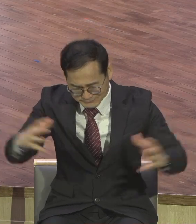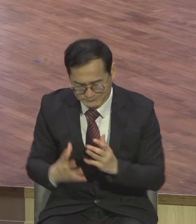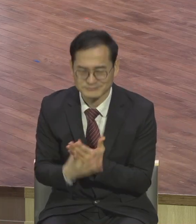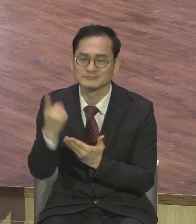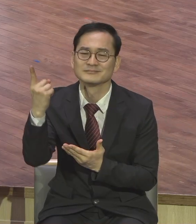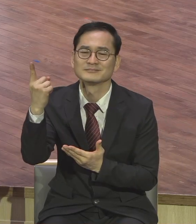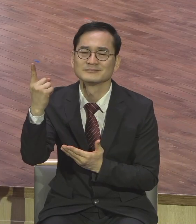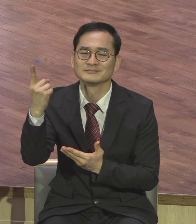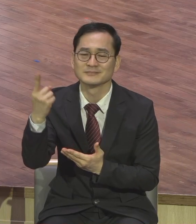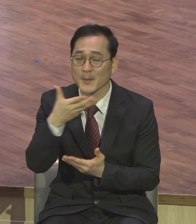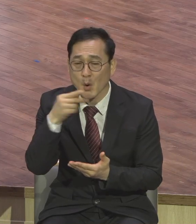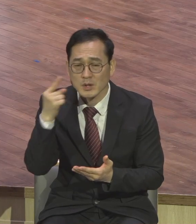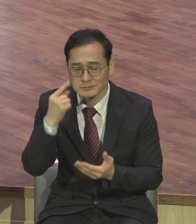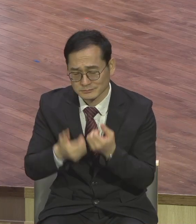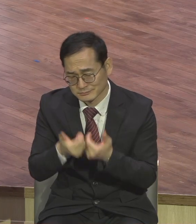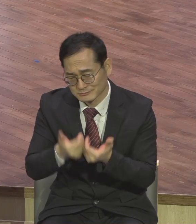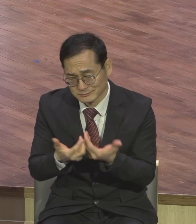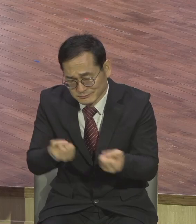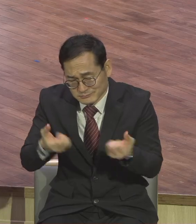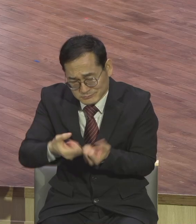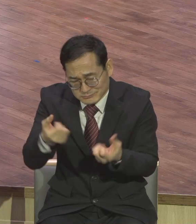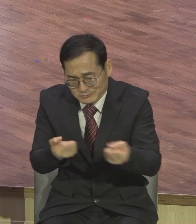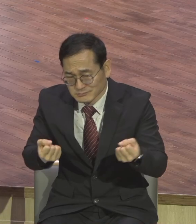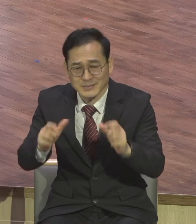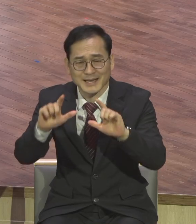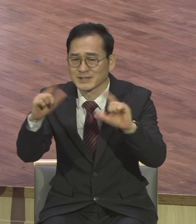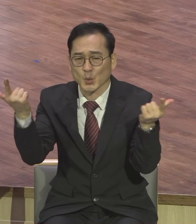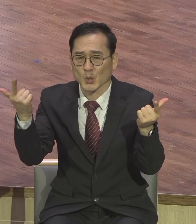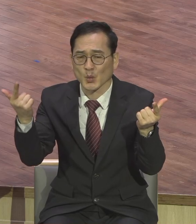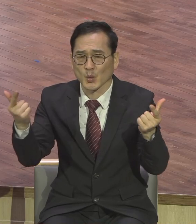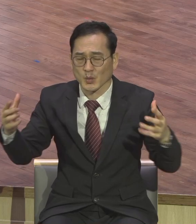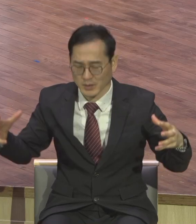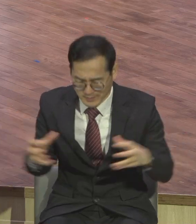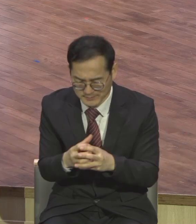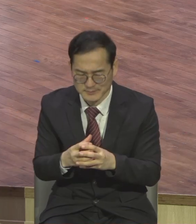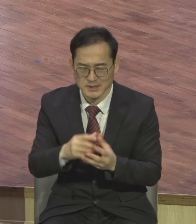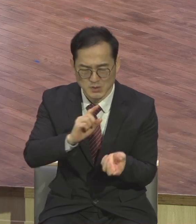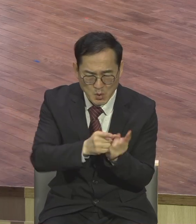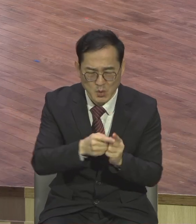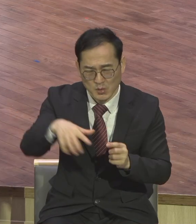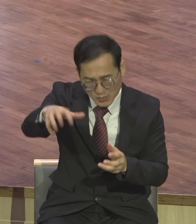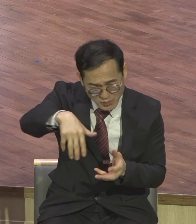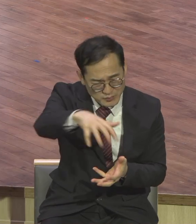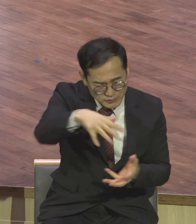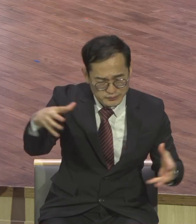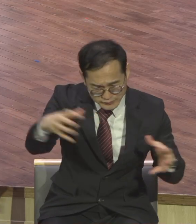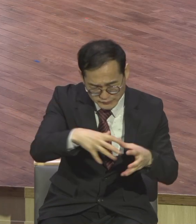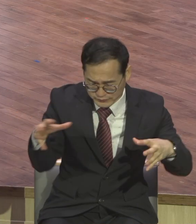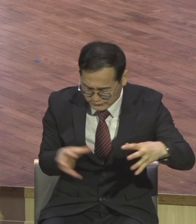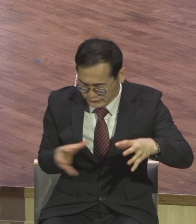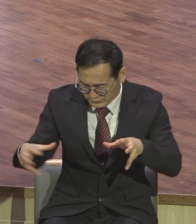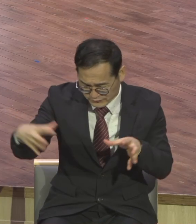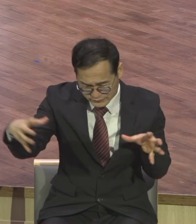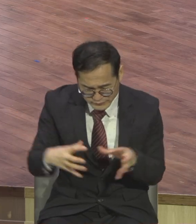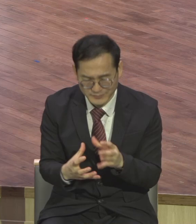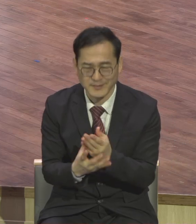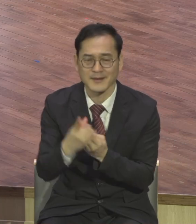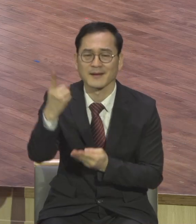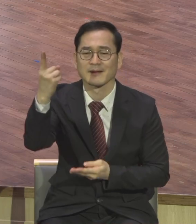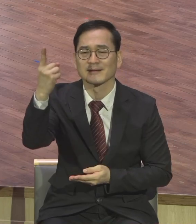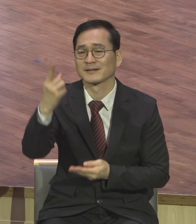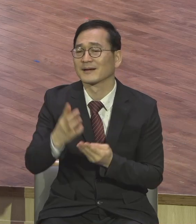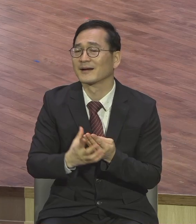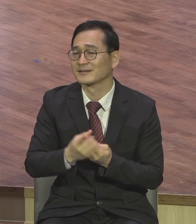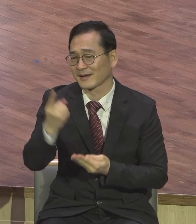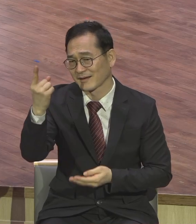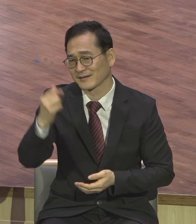복음은 갈라놓는 거 아니에요. 네 편 내 편 아니에요. 복음은 서로 하나 돼. 자유로 육체의